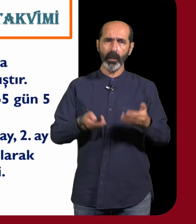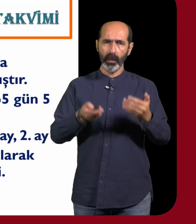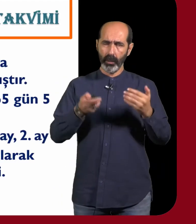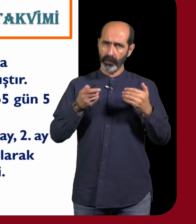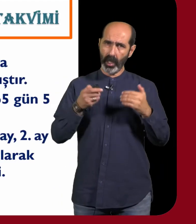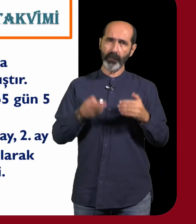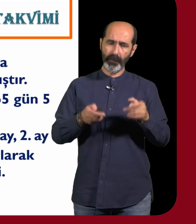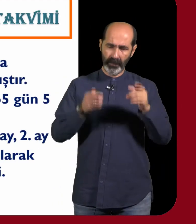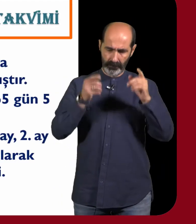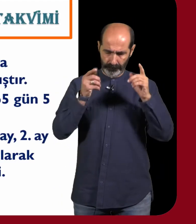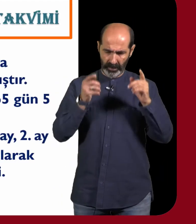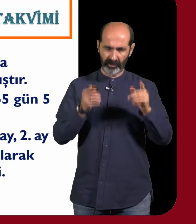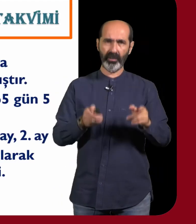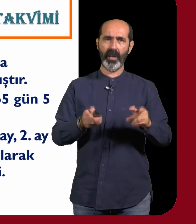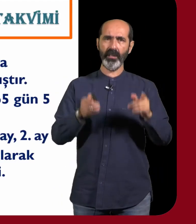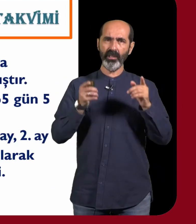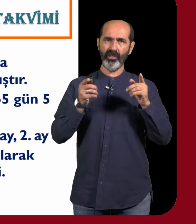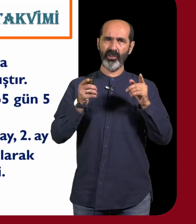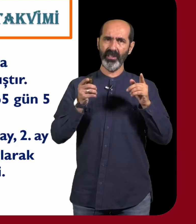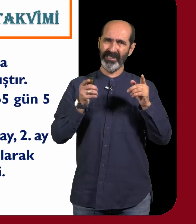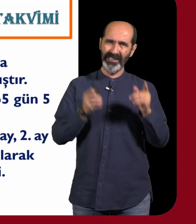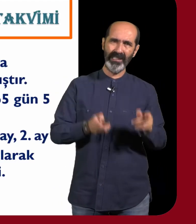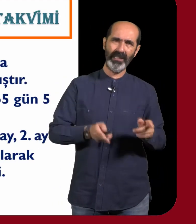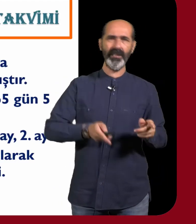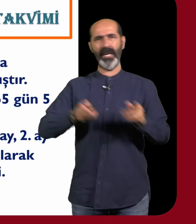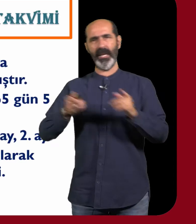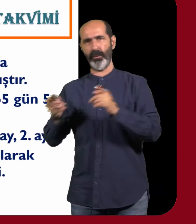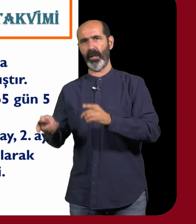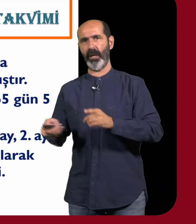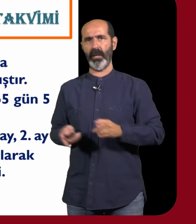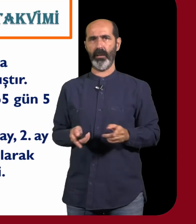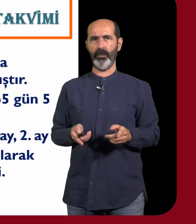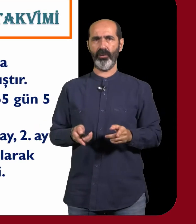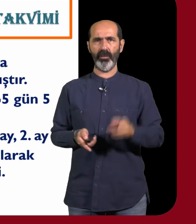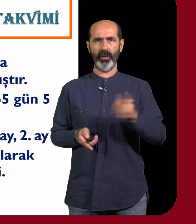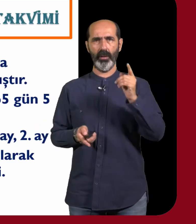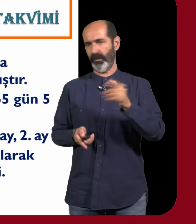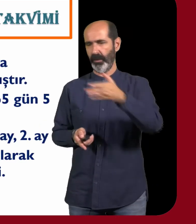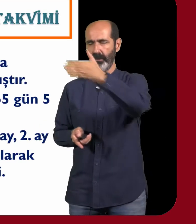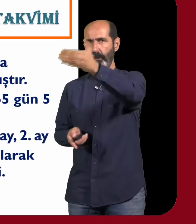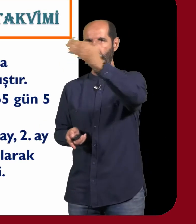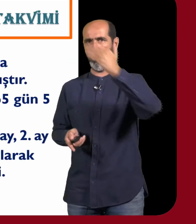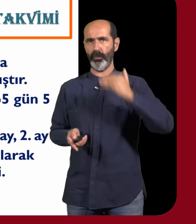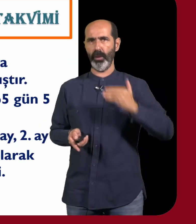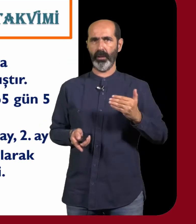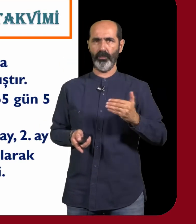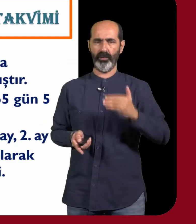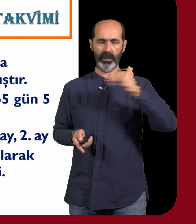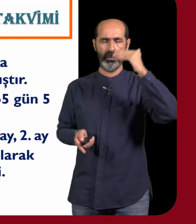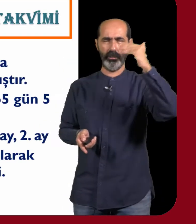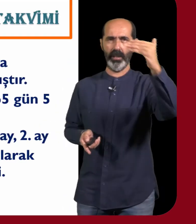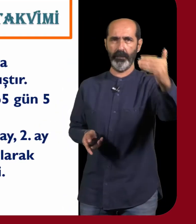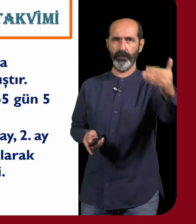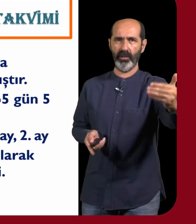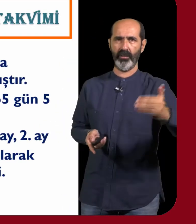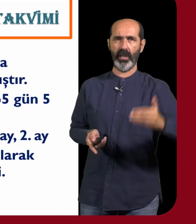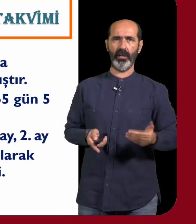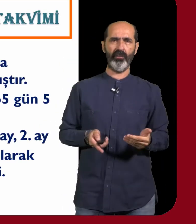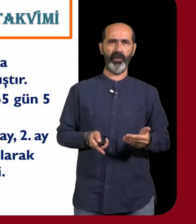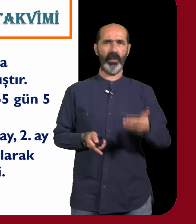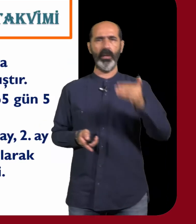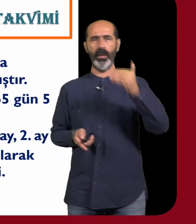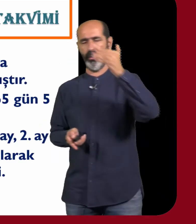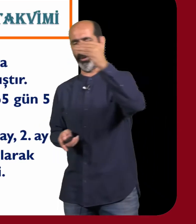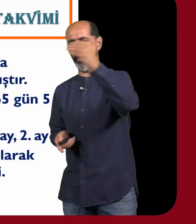ki takvimin başlangıçlı neye göre ayarlamış hız mesela demin söyledim işte Yahudilerin